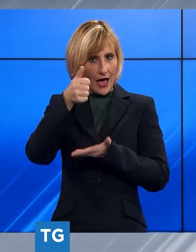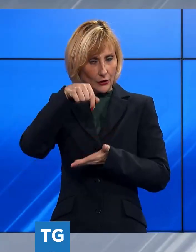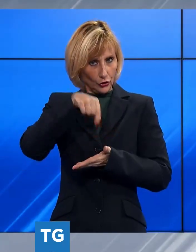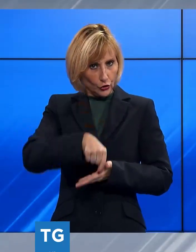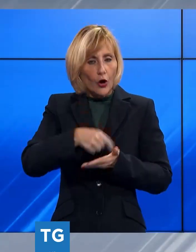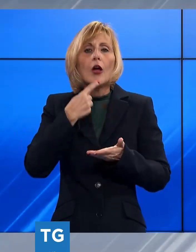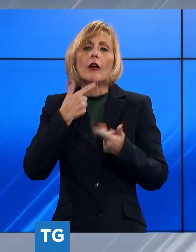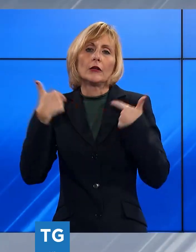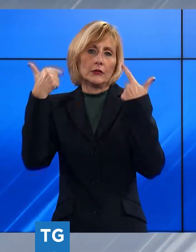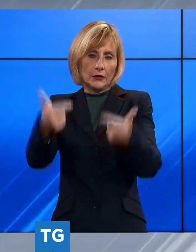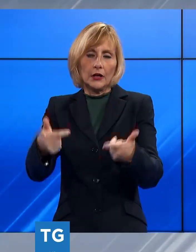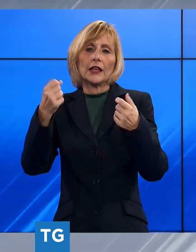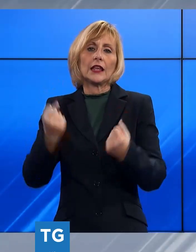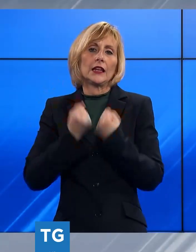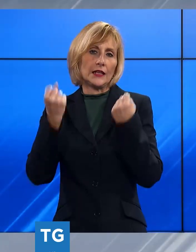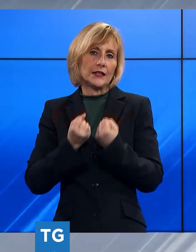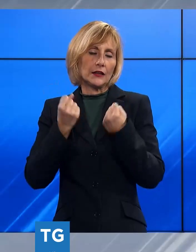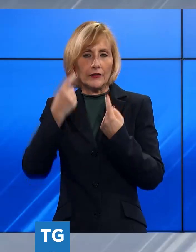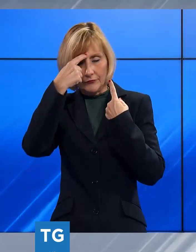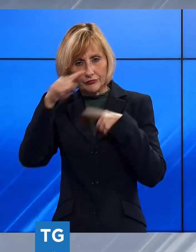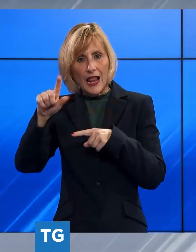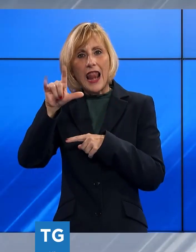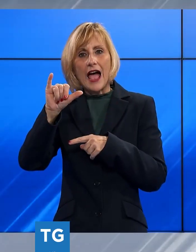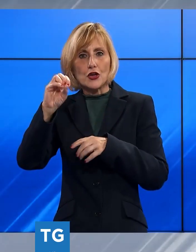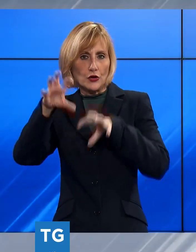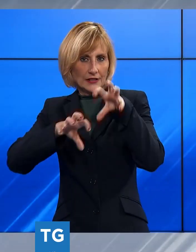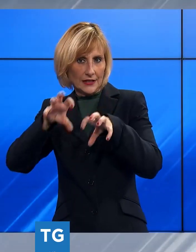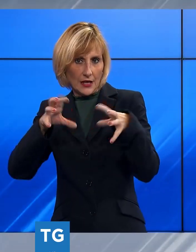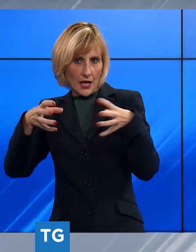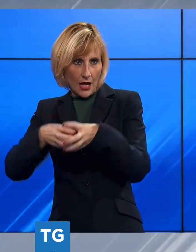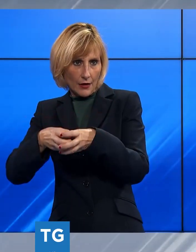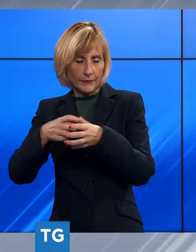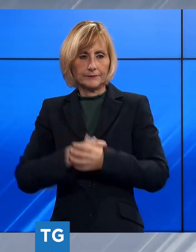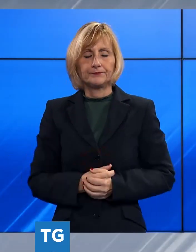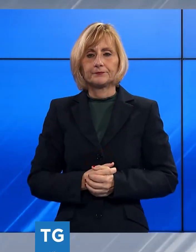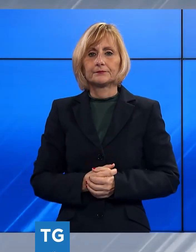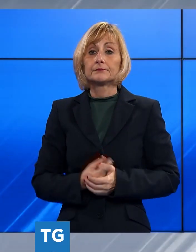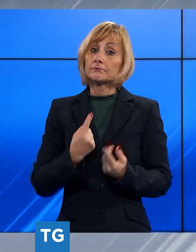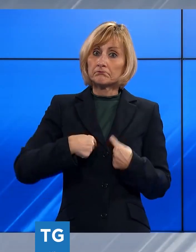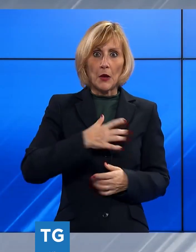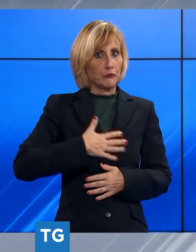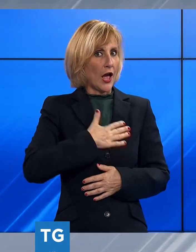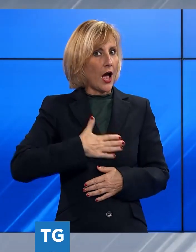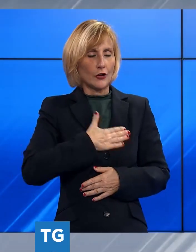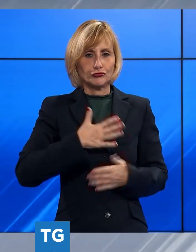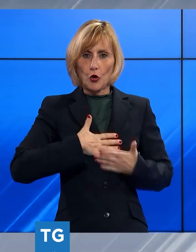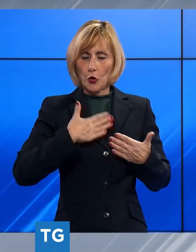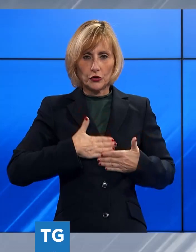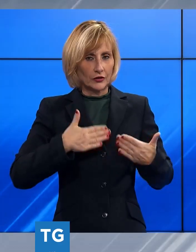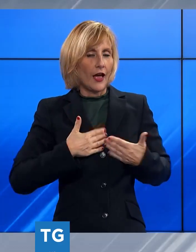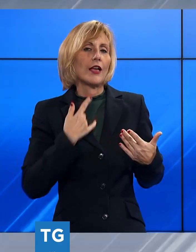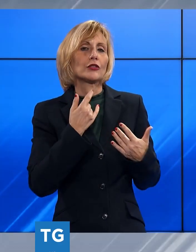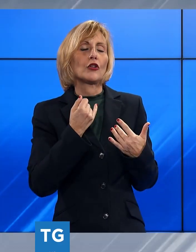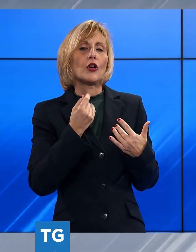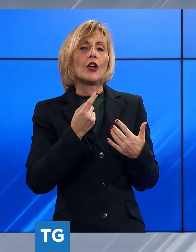sarà devoluto alle iniziative curate dai Lions Certamente è una cosa che ci fa molto piacere siamo in linea con il nostro motto